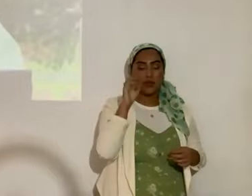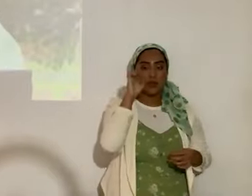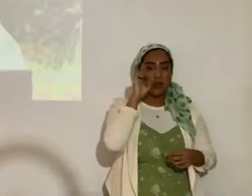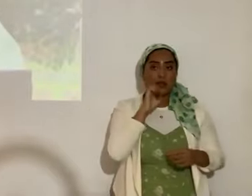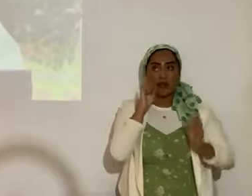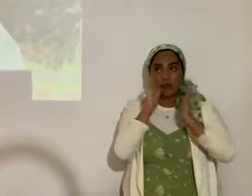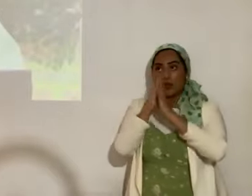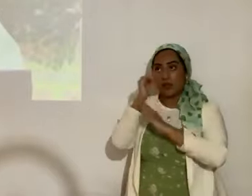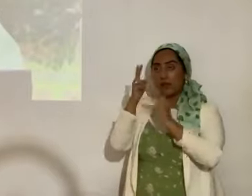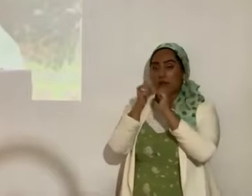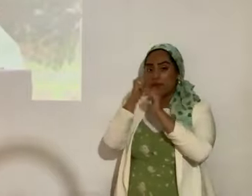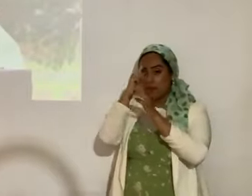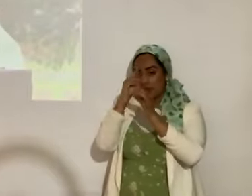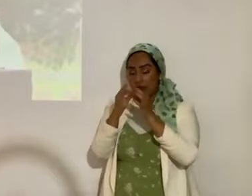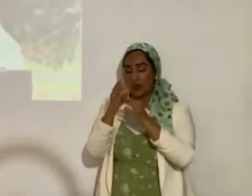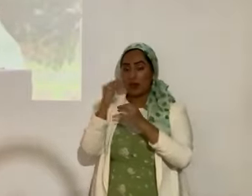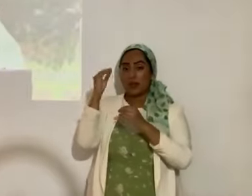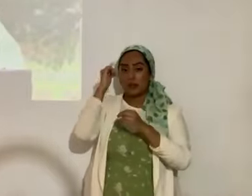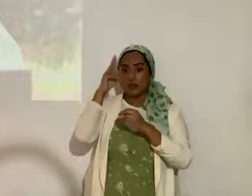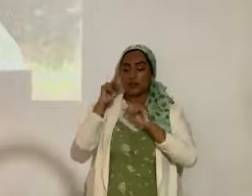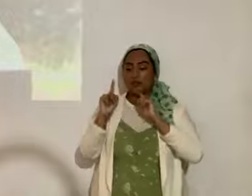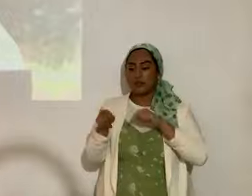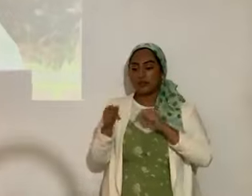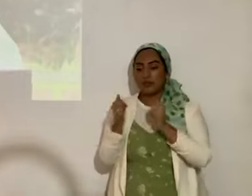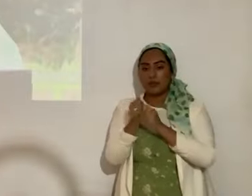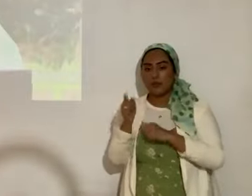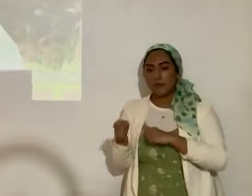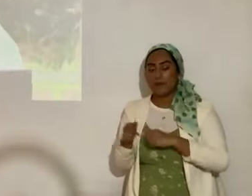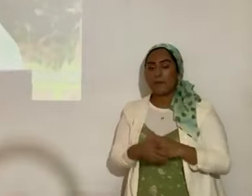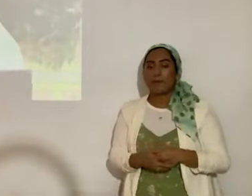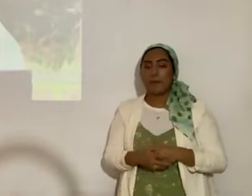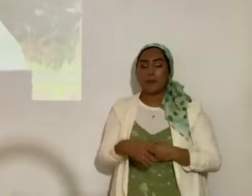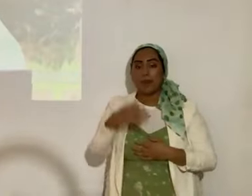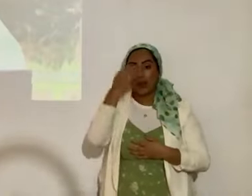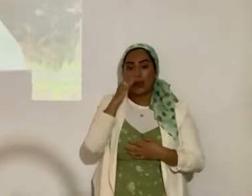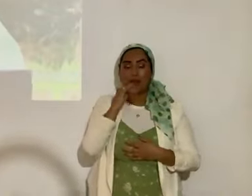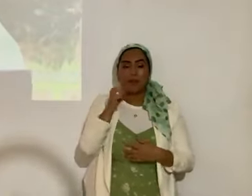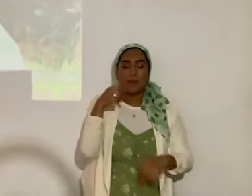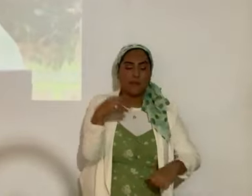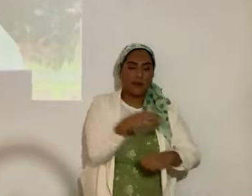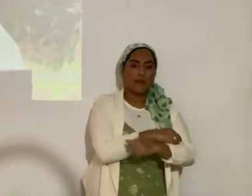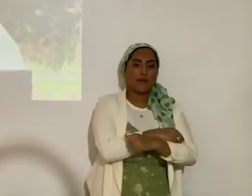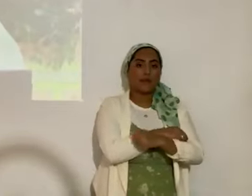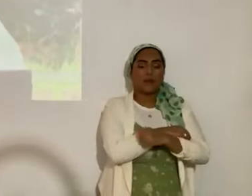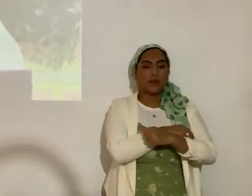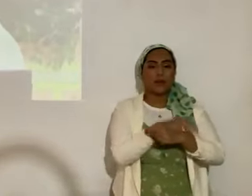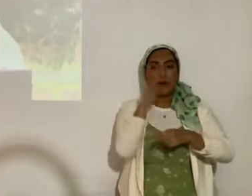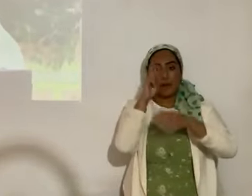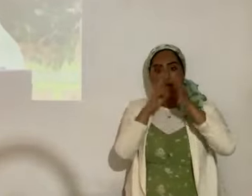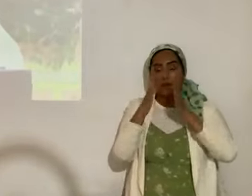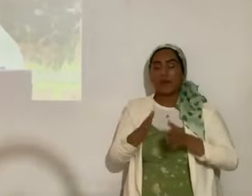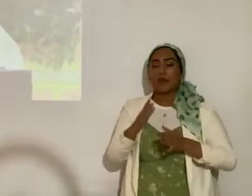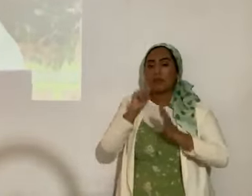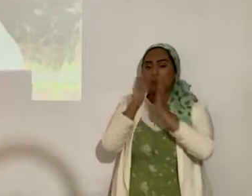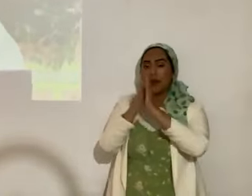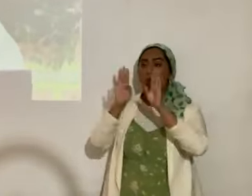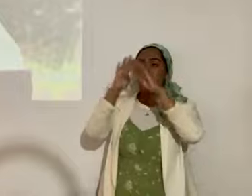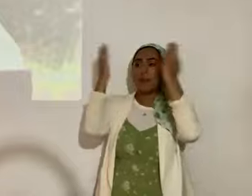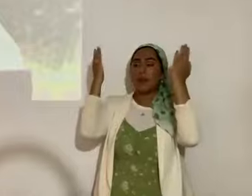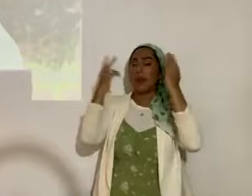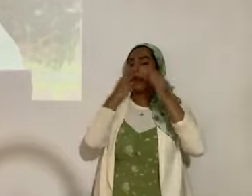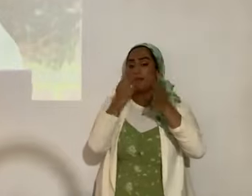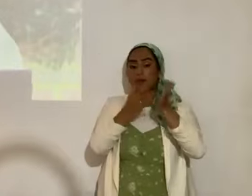pidió yagüe con fe y Yahweh le respondió Elohim es poderoso el profeta pidió abre los ojos a mi